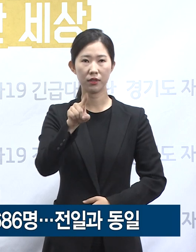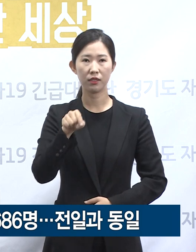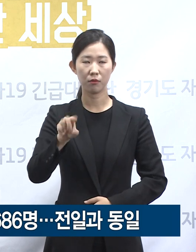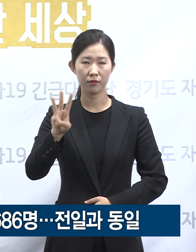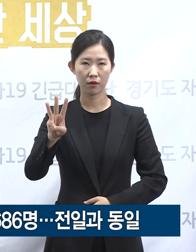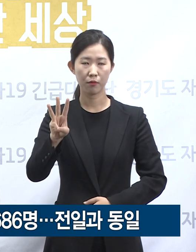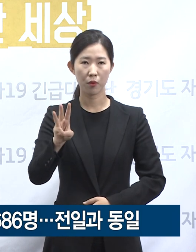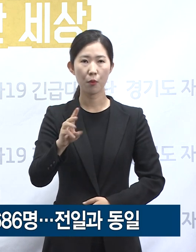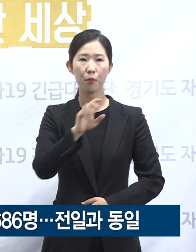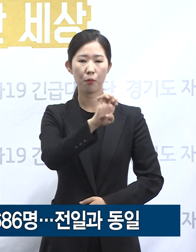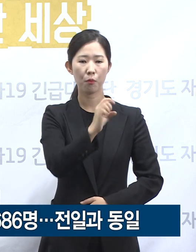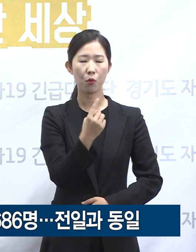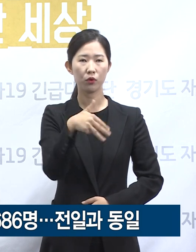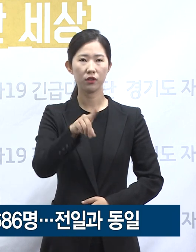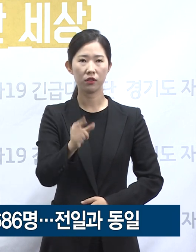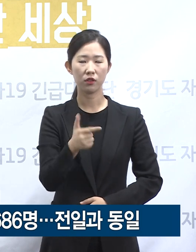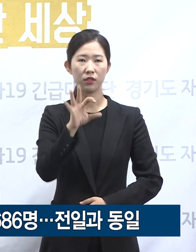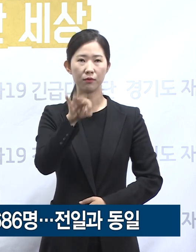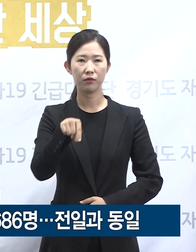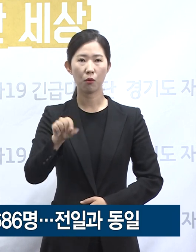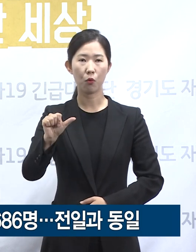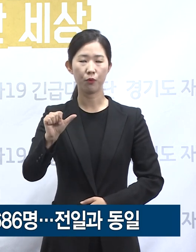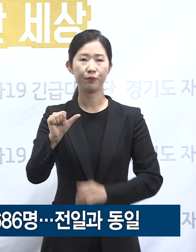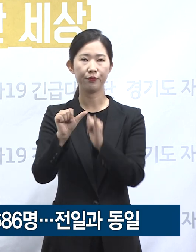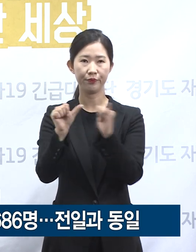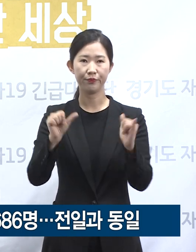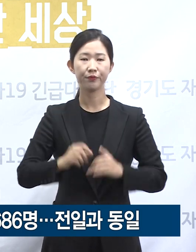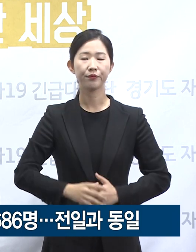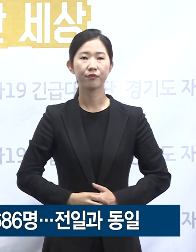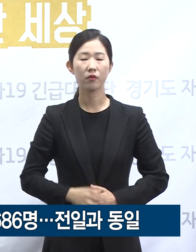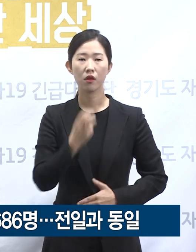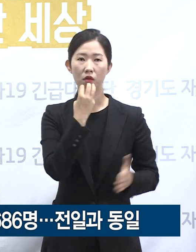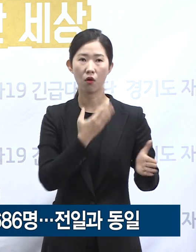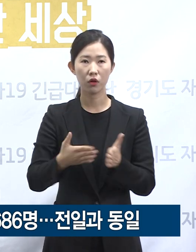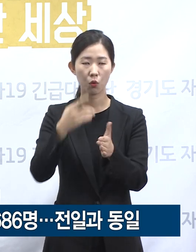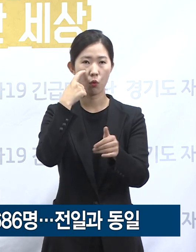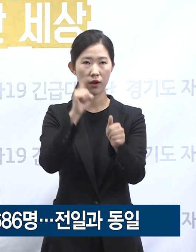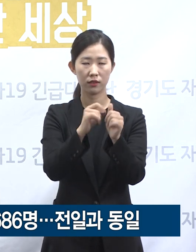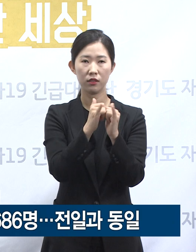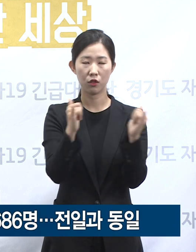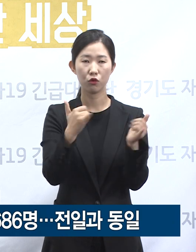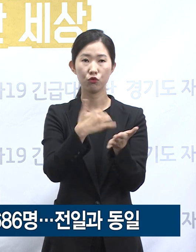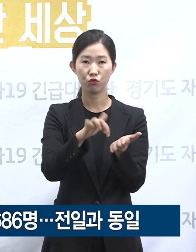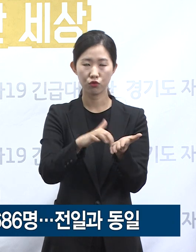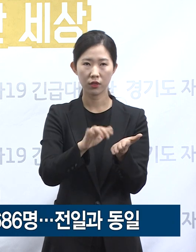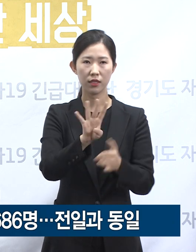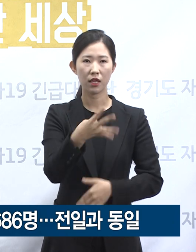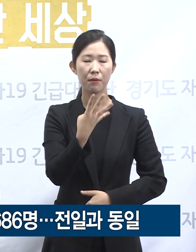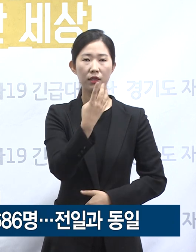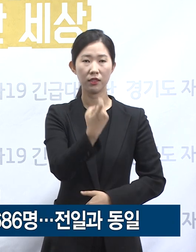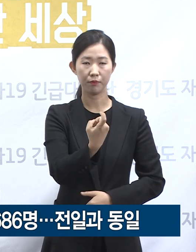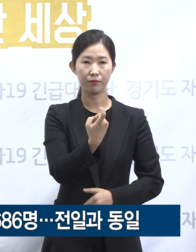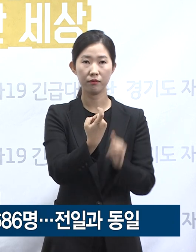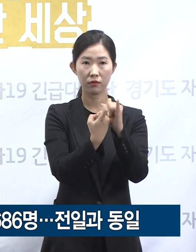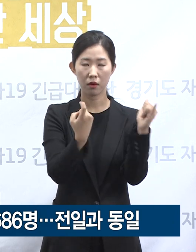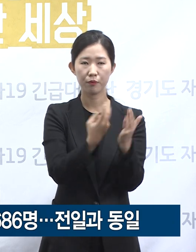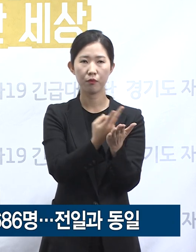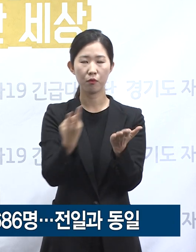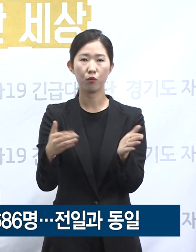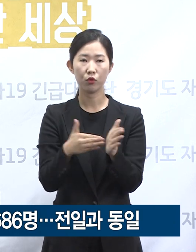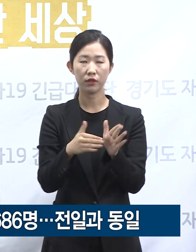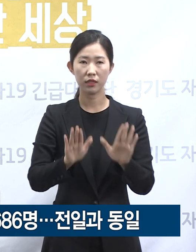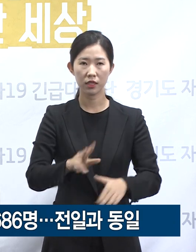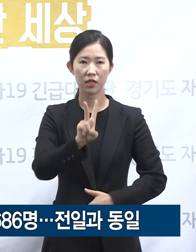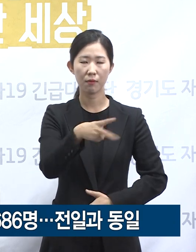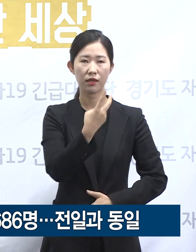포천시 10.5명 순입니다. 경기도 확진자 중 410명은 퇴원하였고 현재 234명이